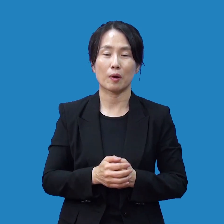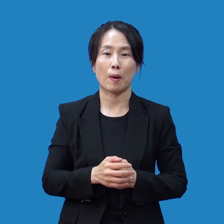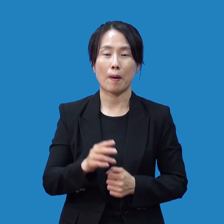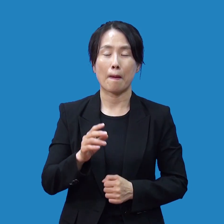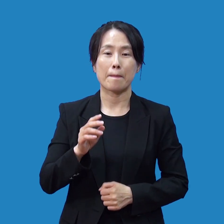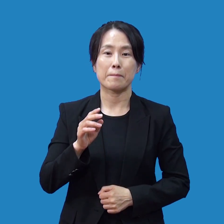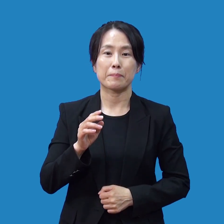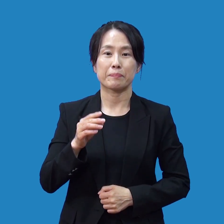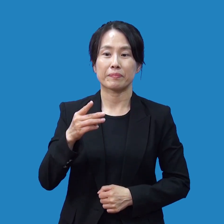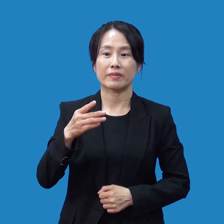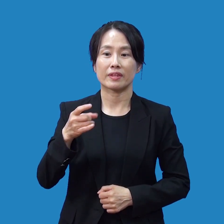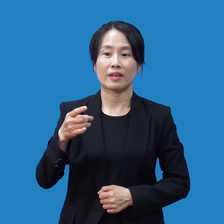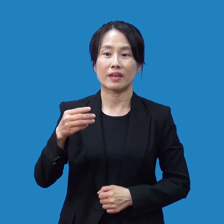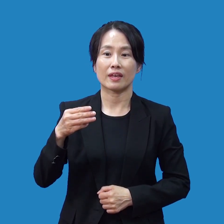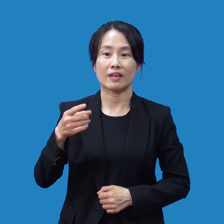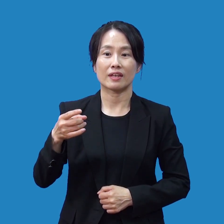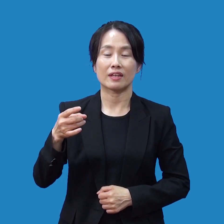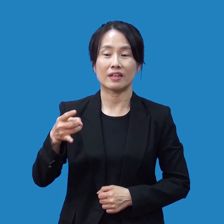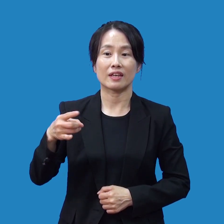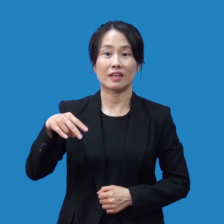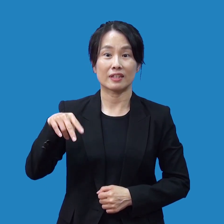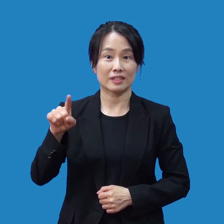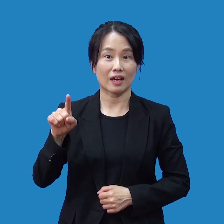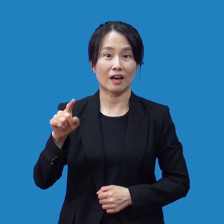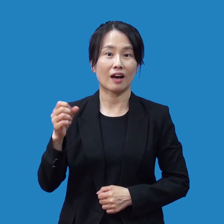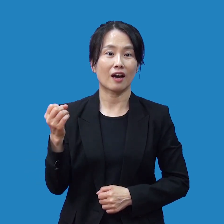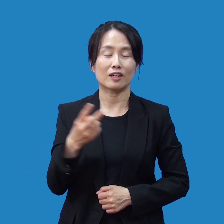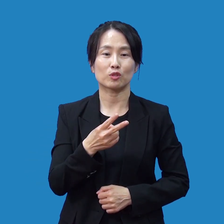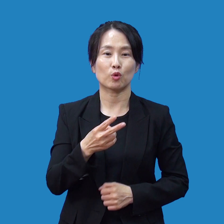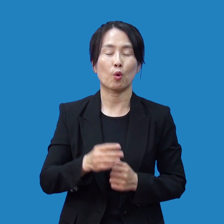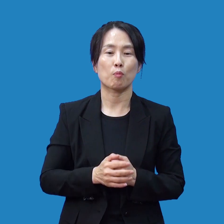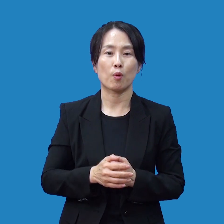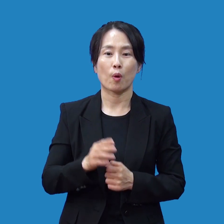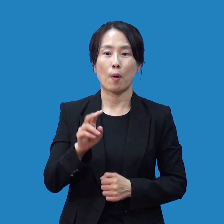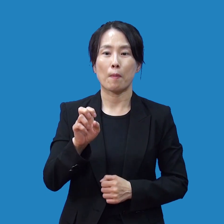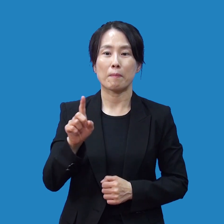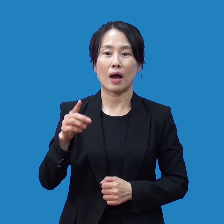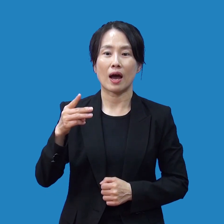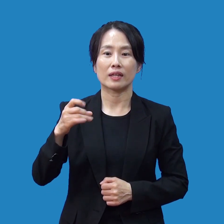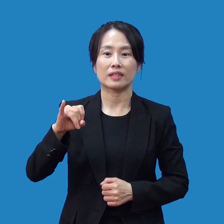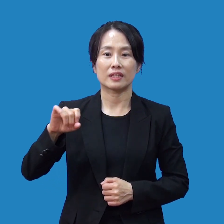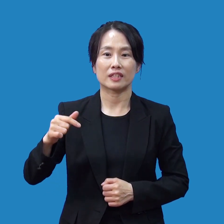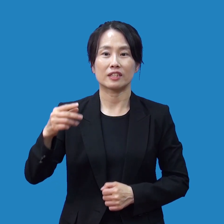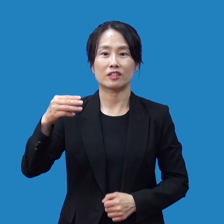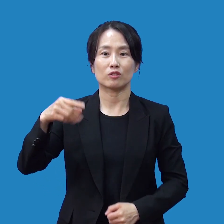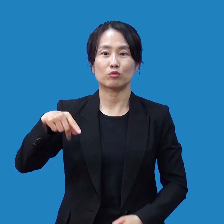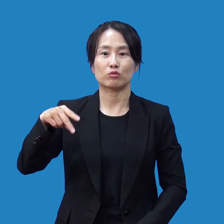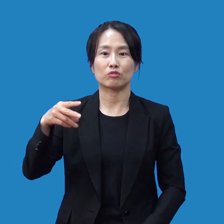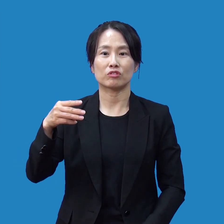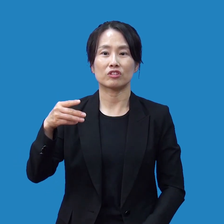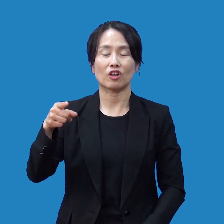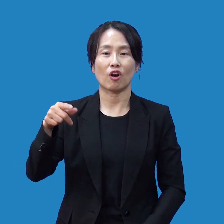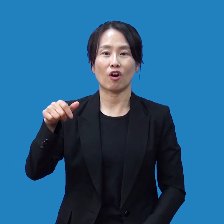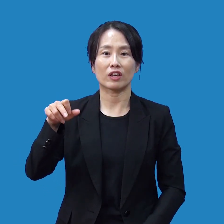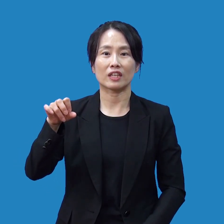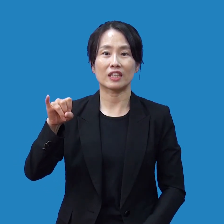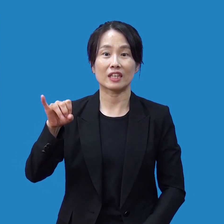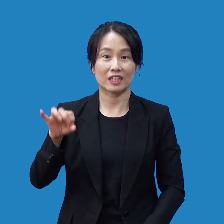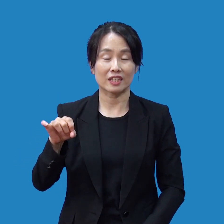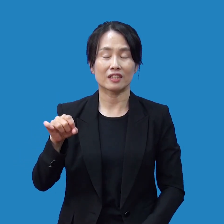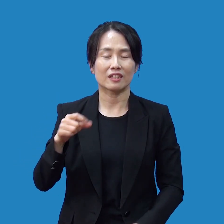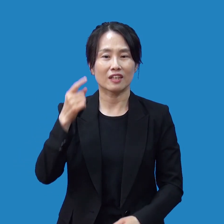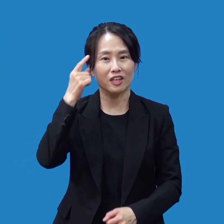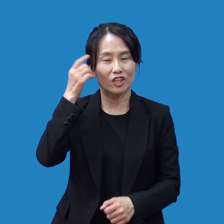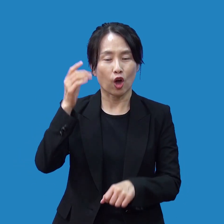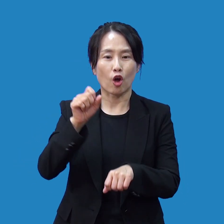테레사나 마틴 루터 킹 같은 사람을 이제 영성 지수가 높은 사람으로 꼽고 있습니다. 이